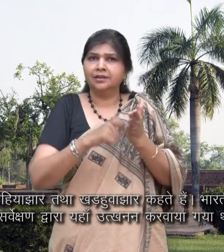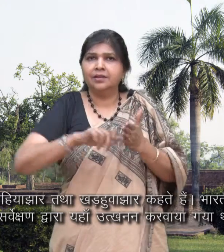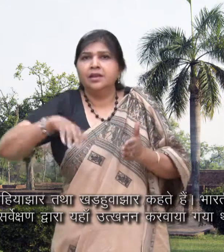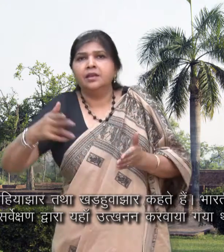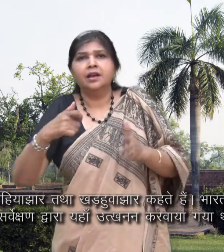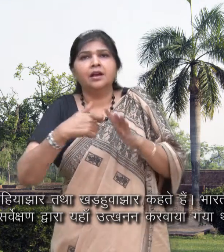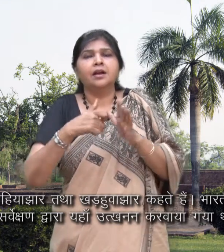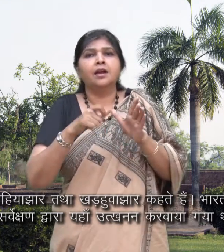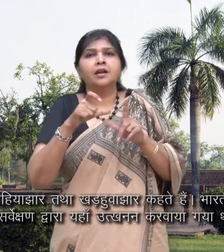तथा खड़ुआझार कहते हैं।